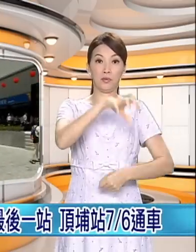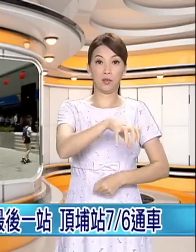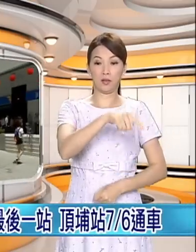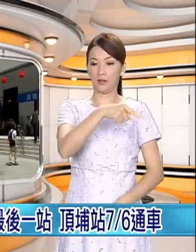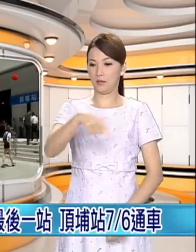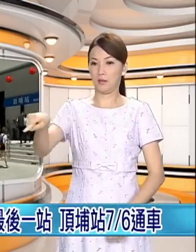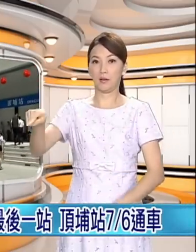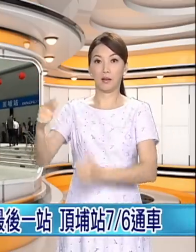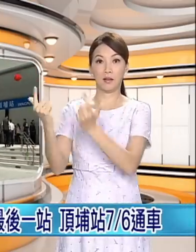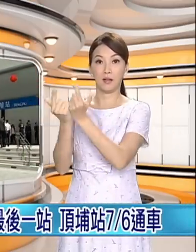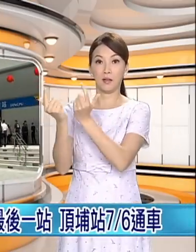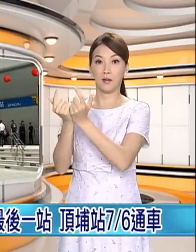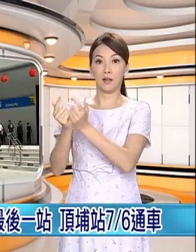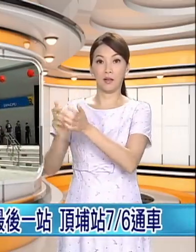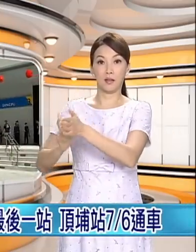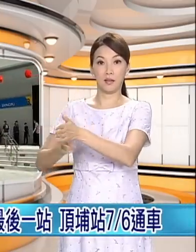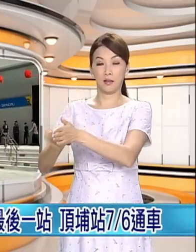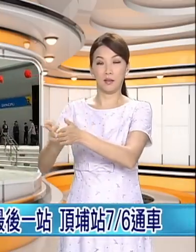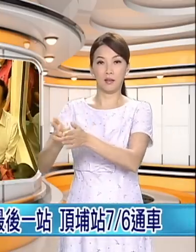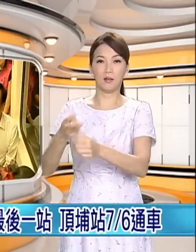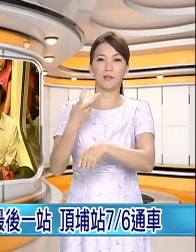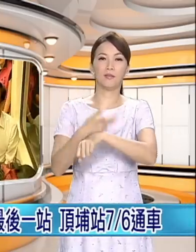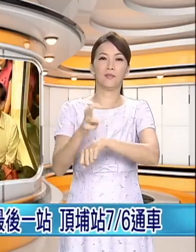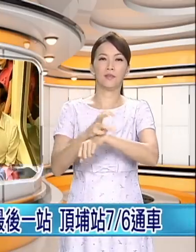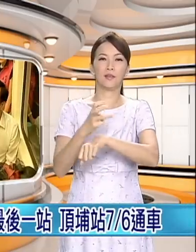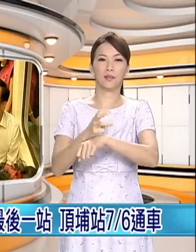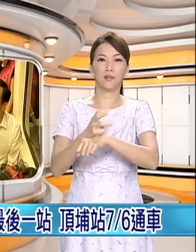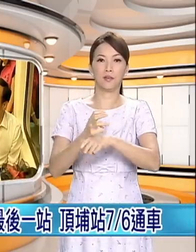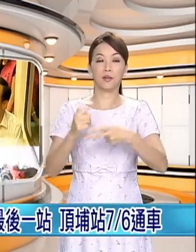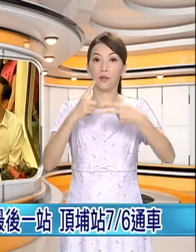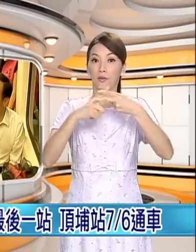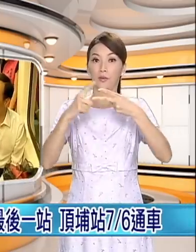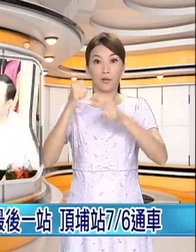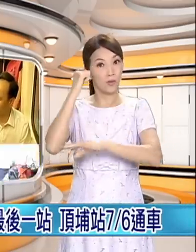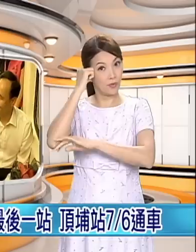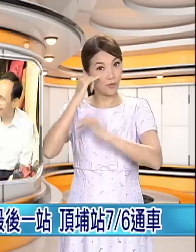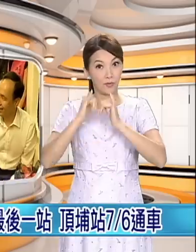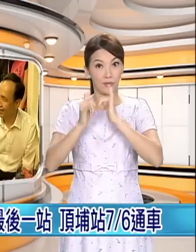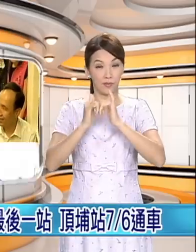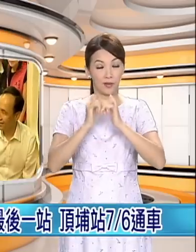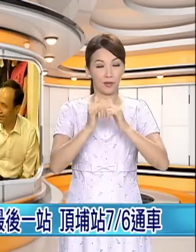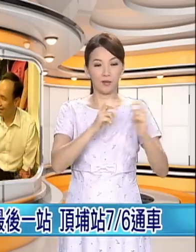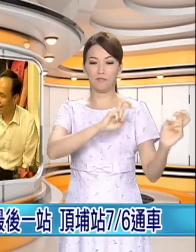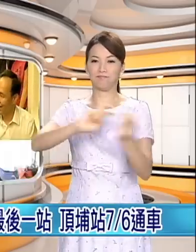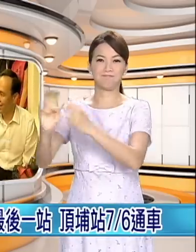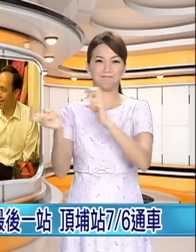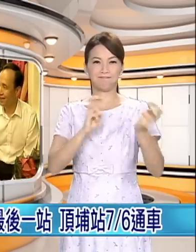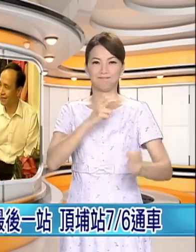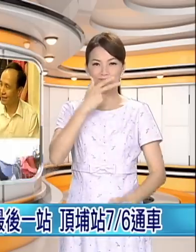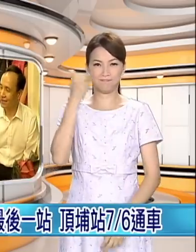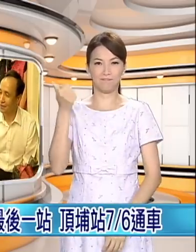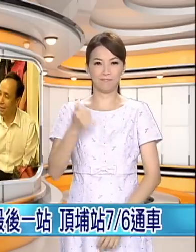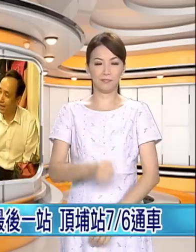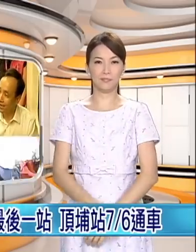站只要30分钟，将可以带给土城民众交通上的便利。